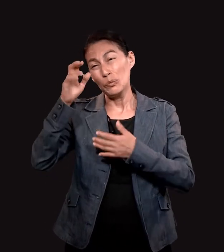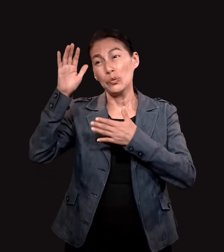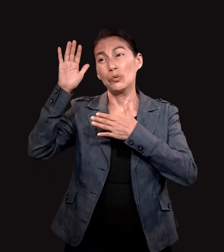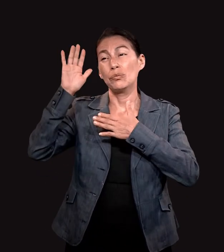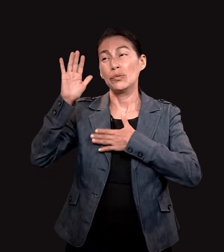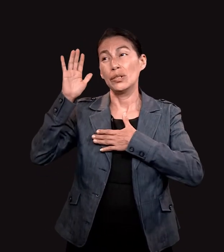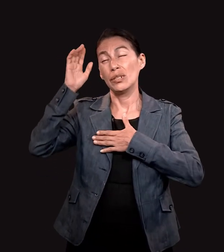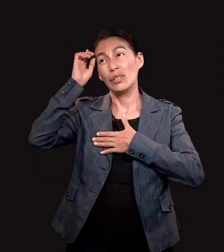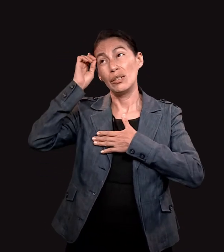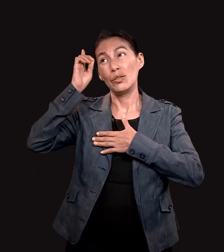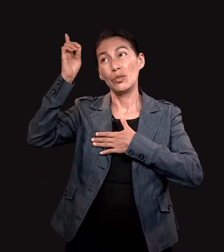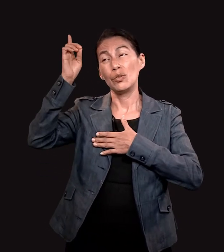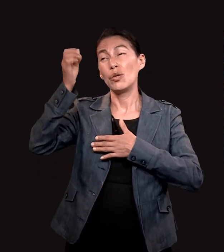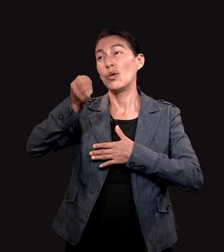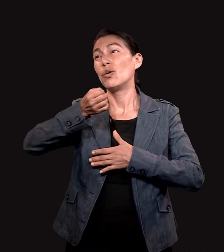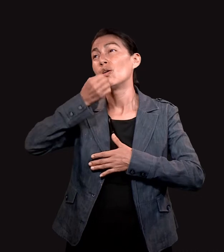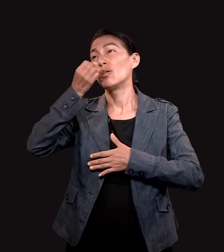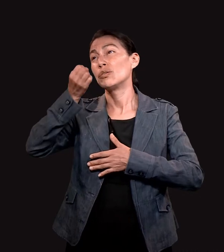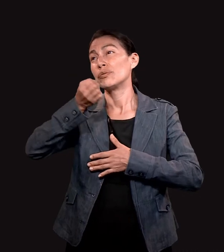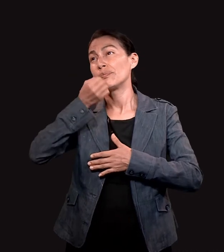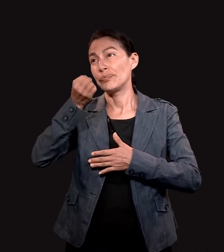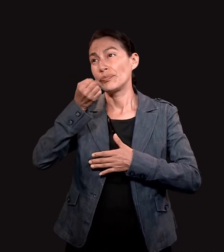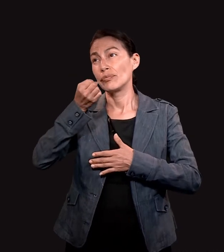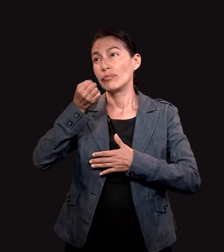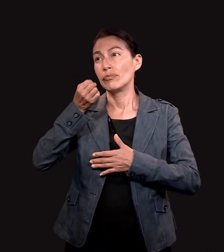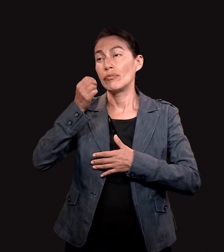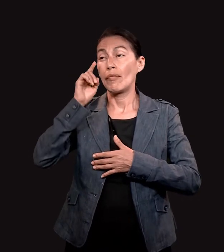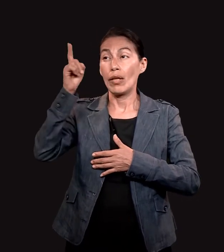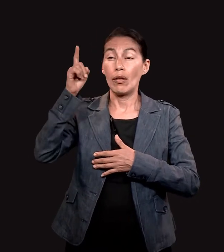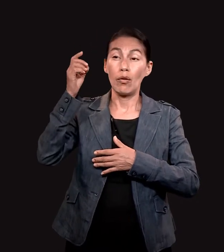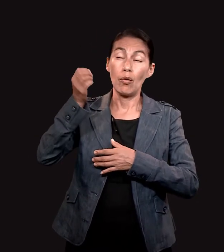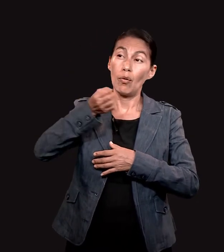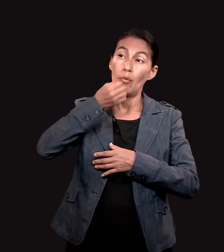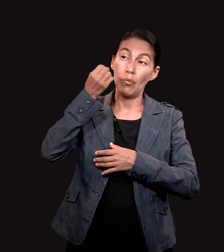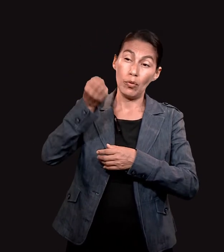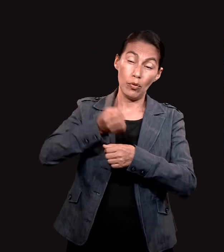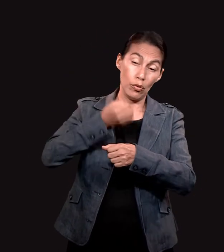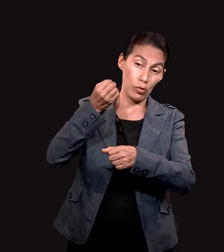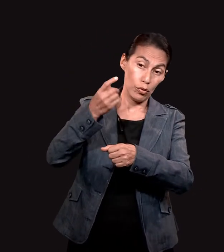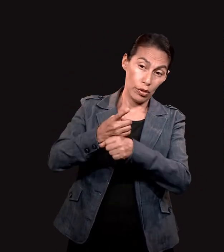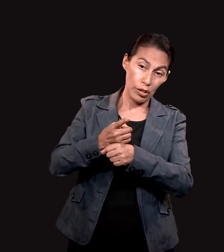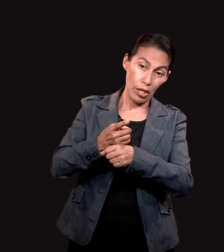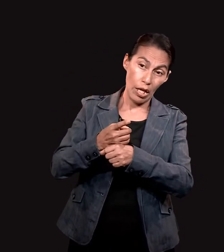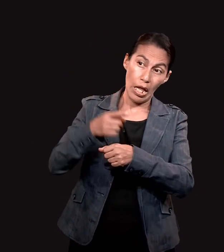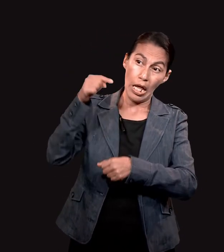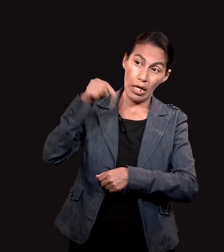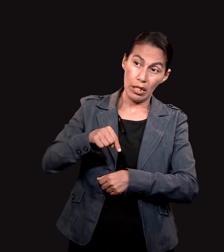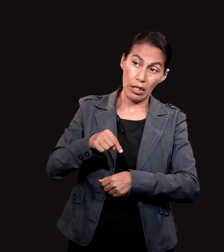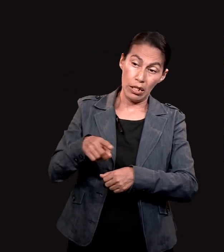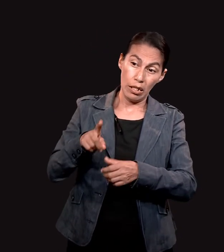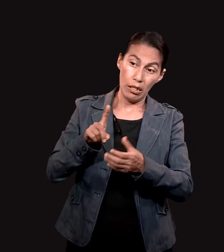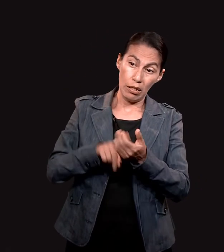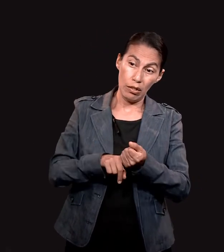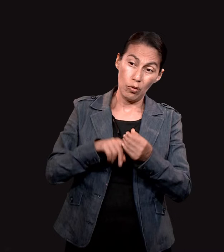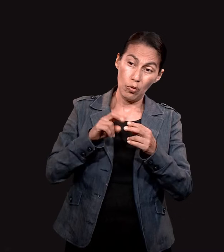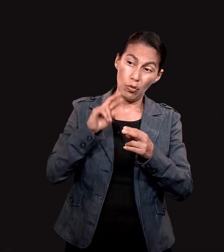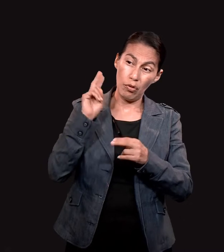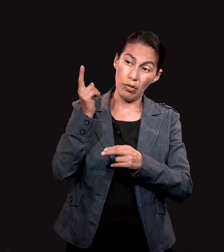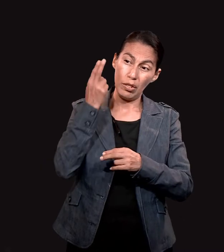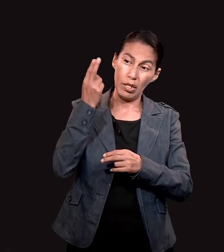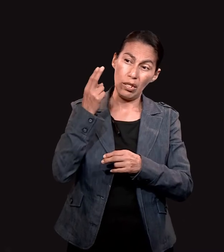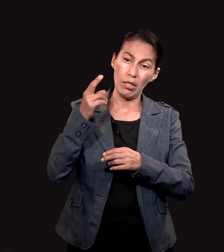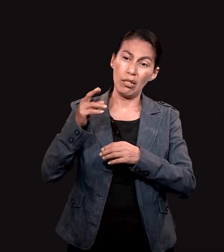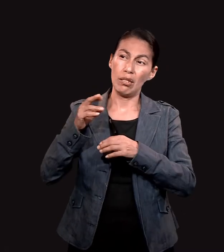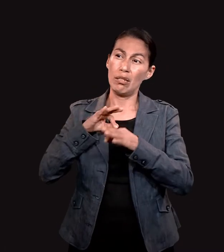fue pues como una promesa que le hicimos a Dios en oración. Si Él nos daba la oportunidad de vivir dentro